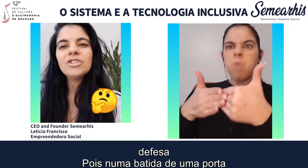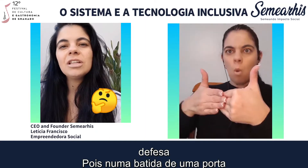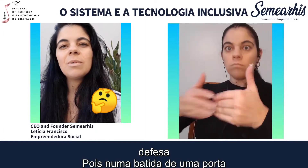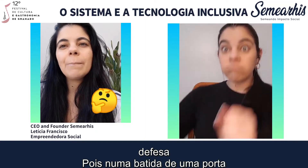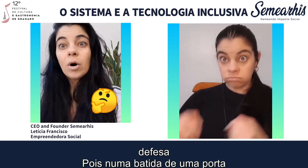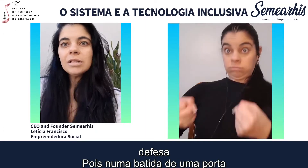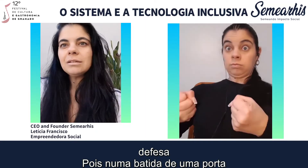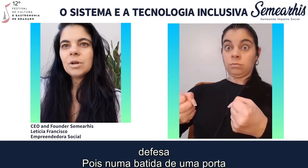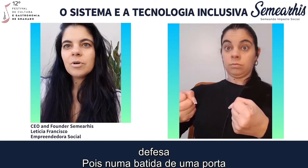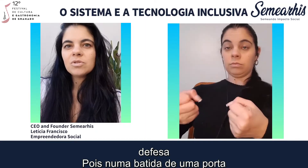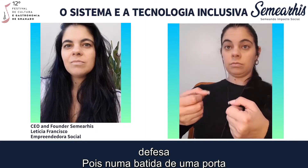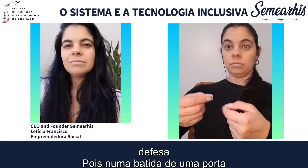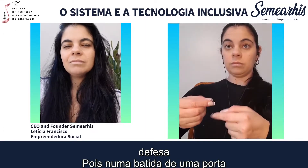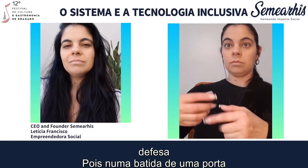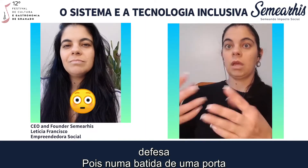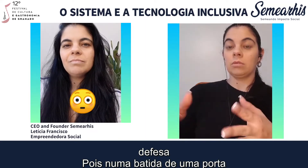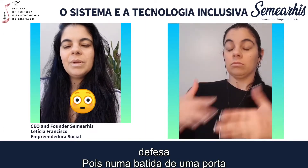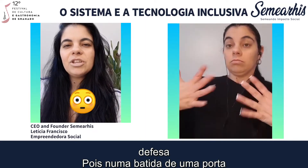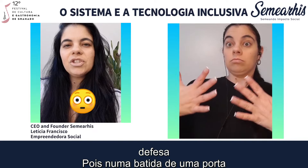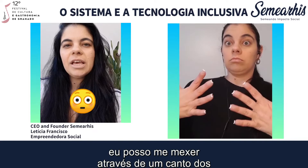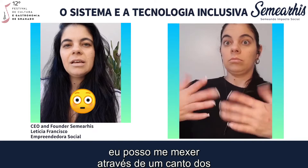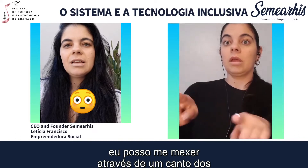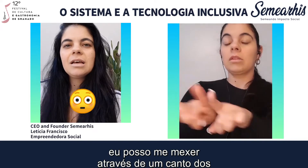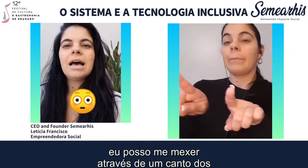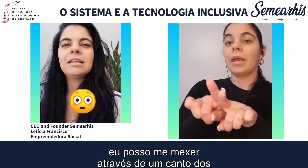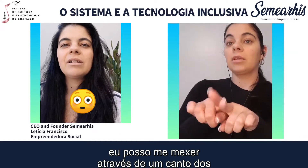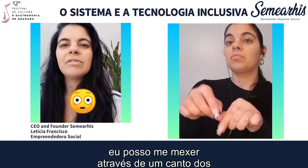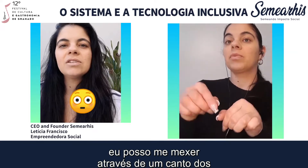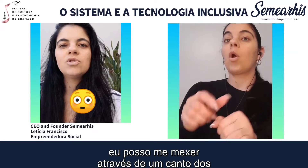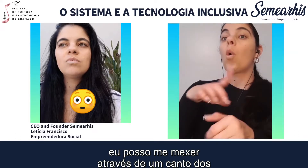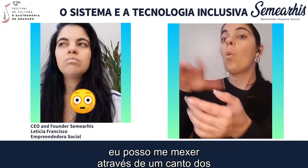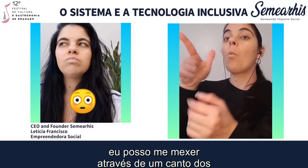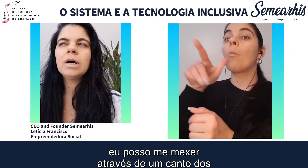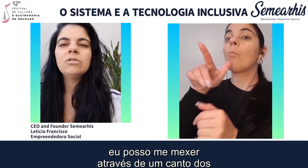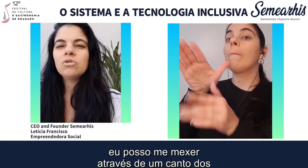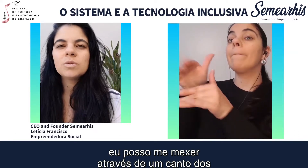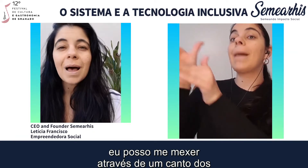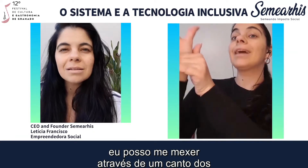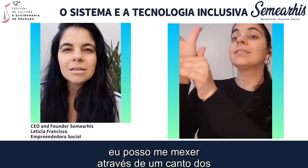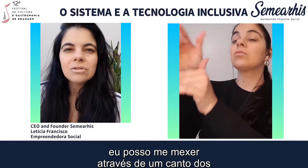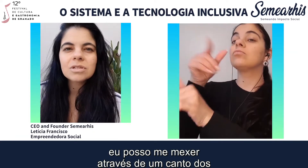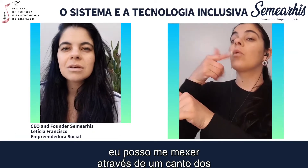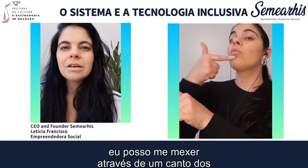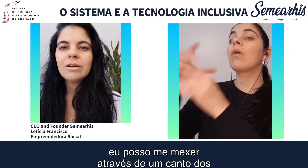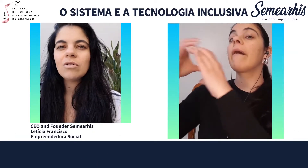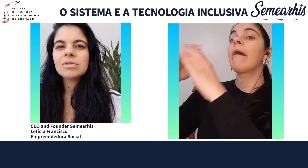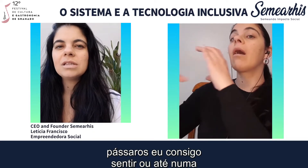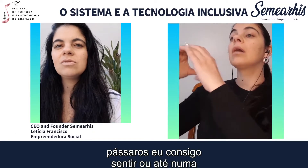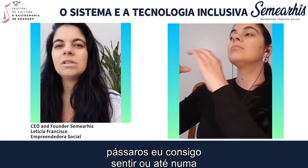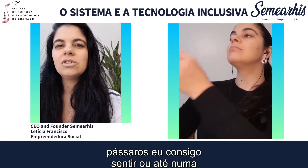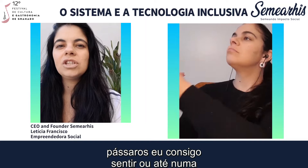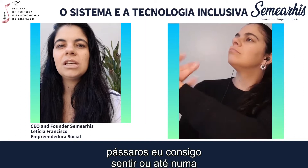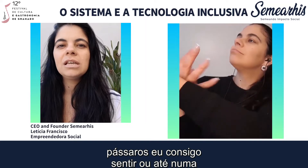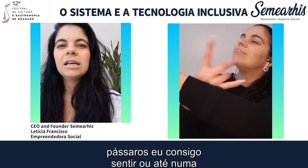numa batida de uma porta eu posso me mexer, através de um canto dos pássaros eu